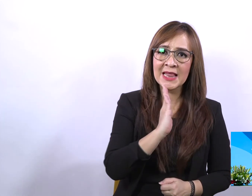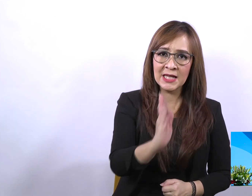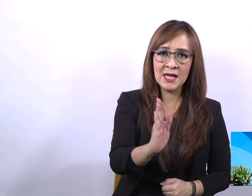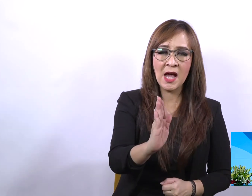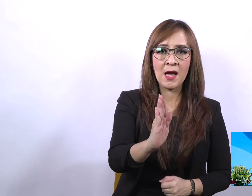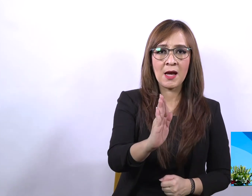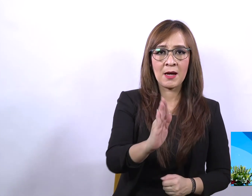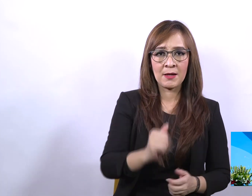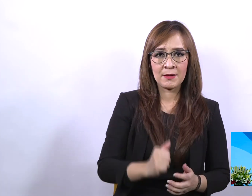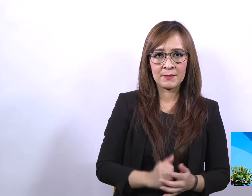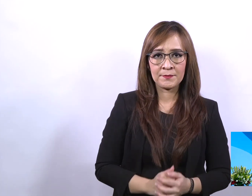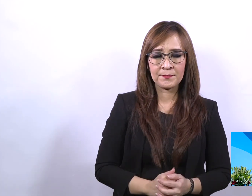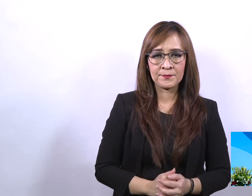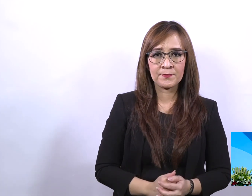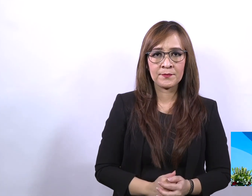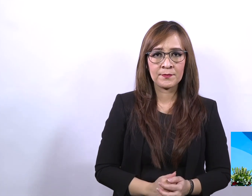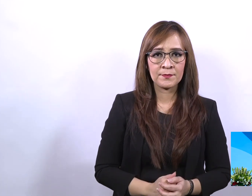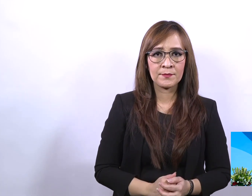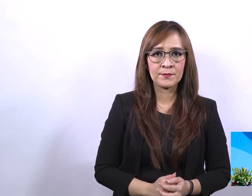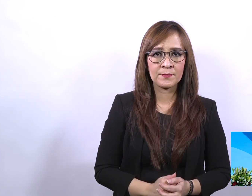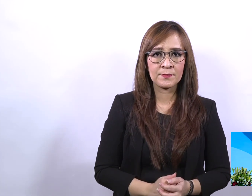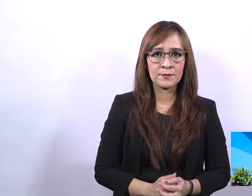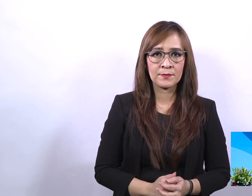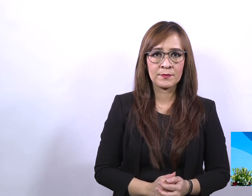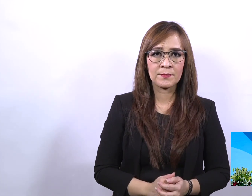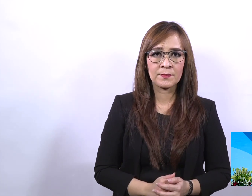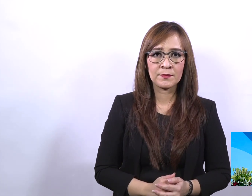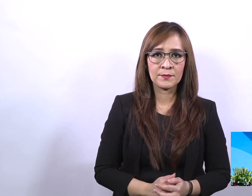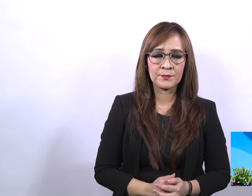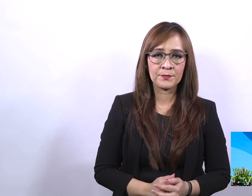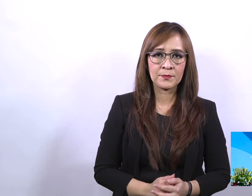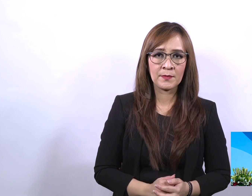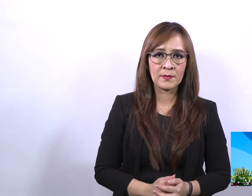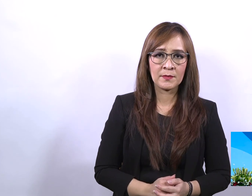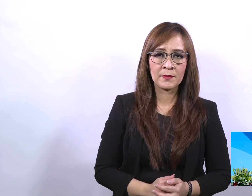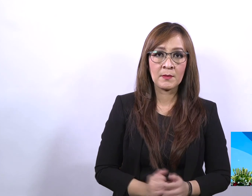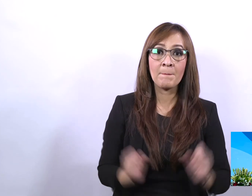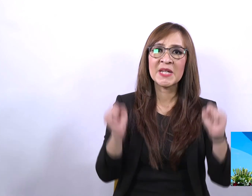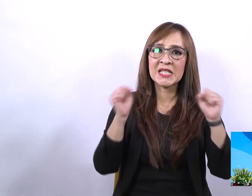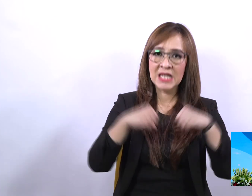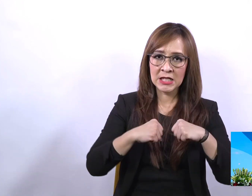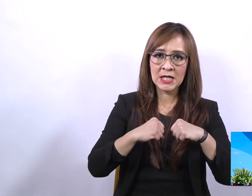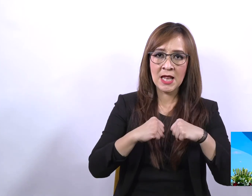jauh setelah kan pakai orang-orang dekat hai betox